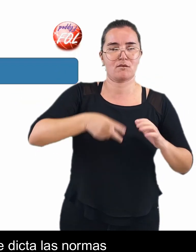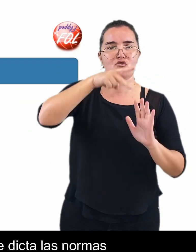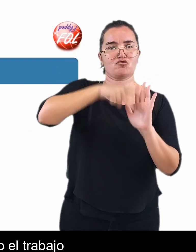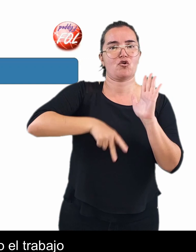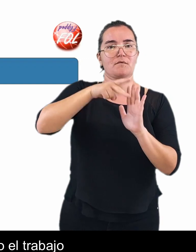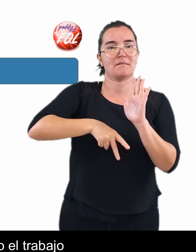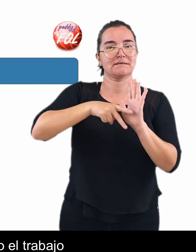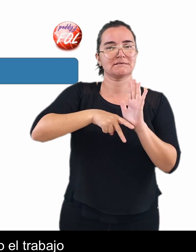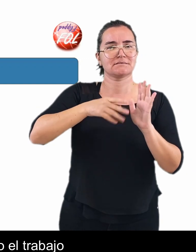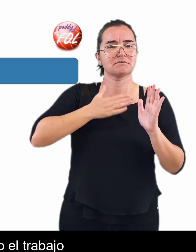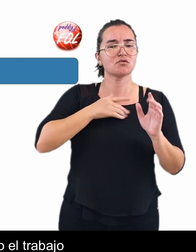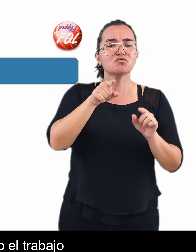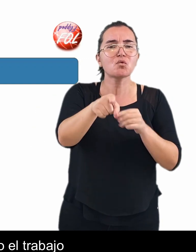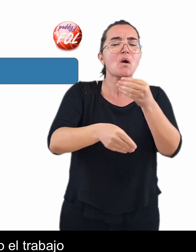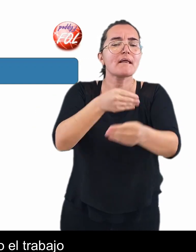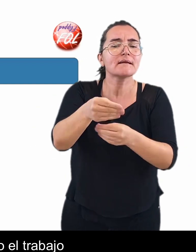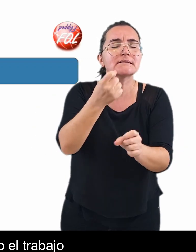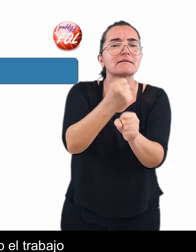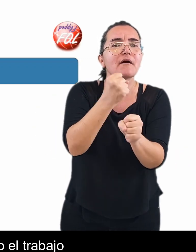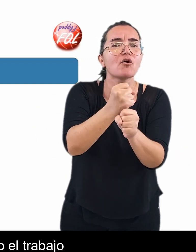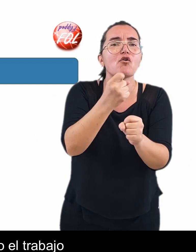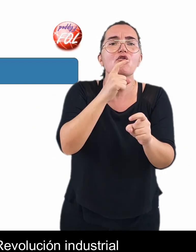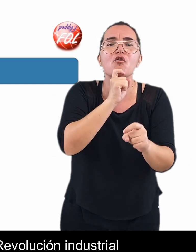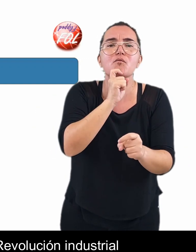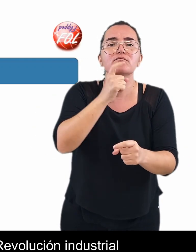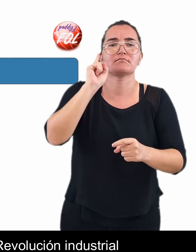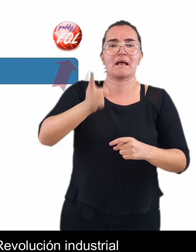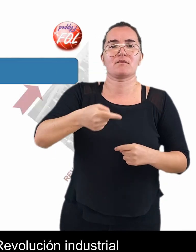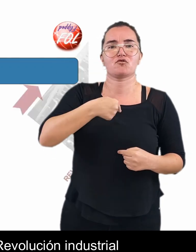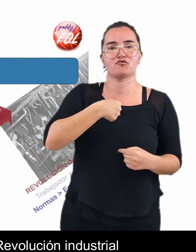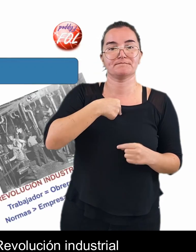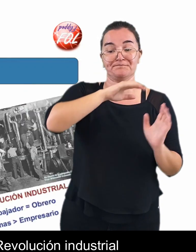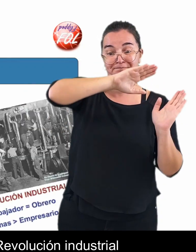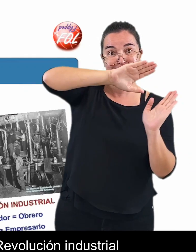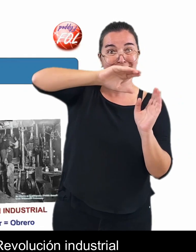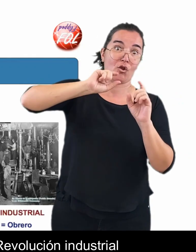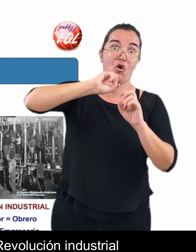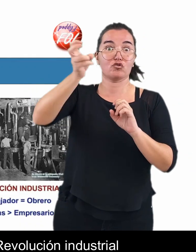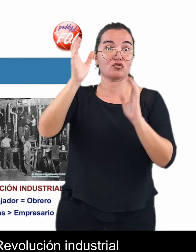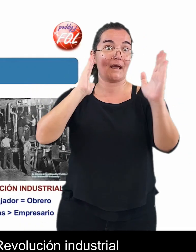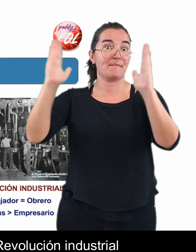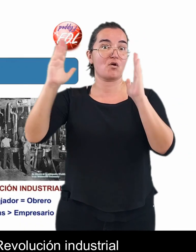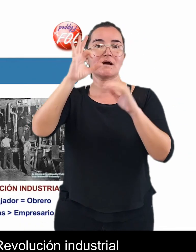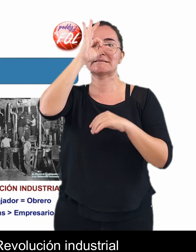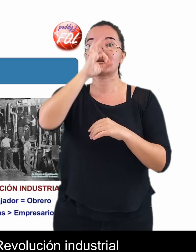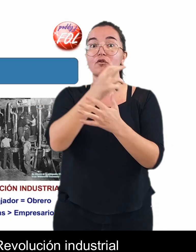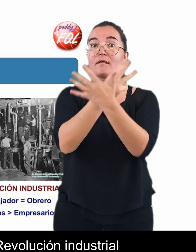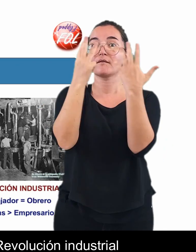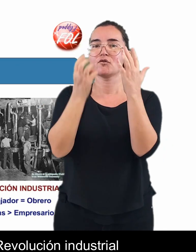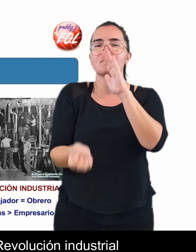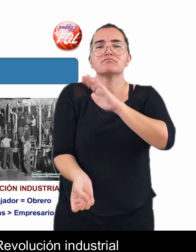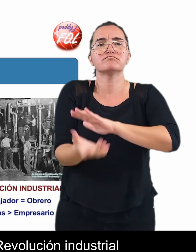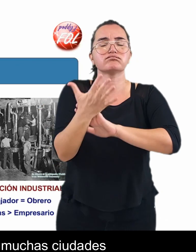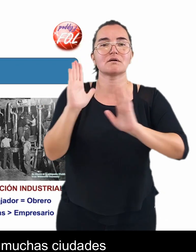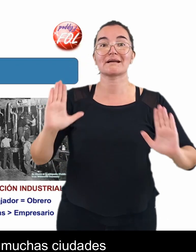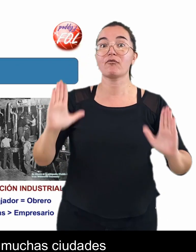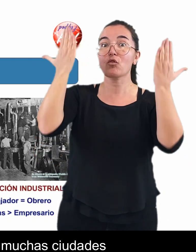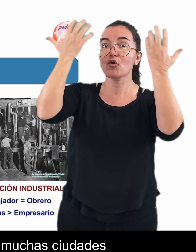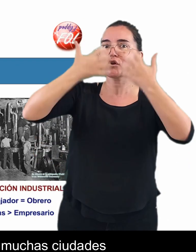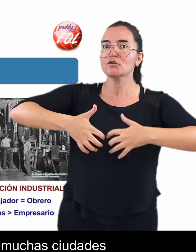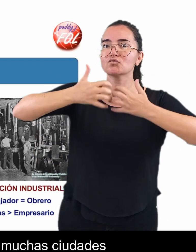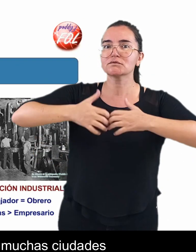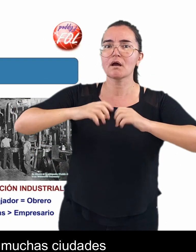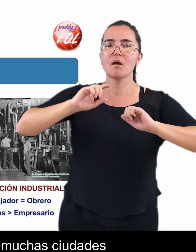dicta las normas de cómo debe ser prestado el trabajo. A finales del siglo XVIII aparece la Revolución Industrial.